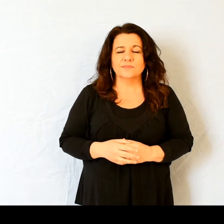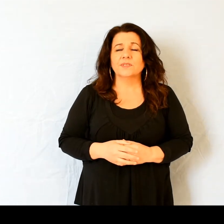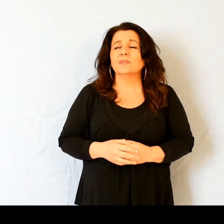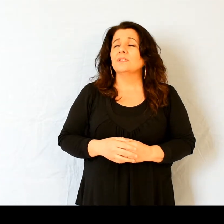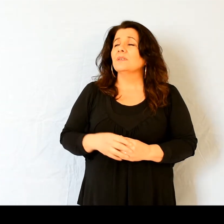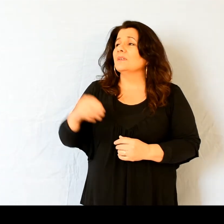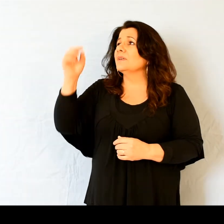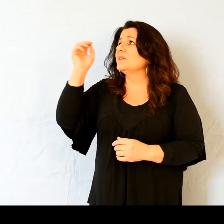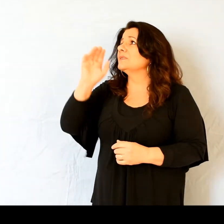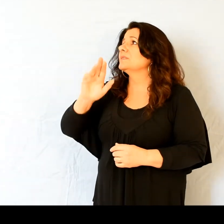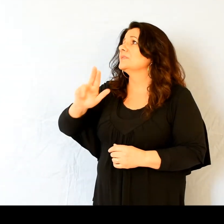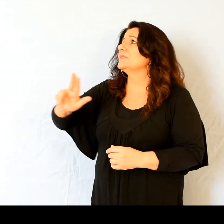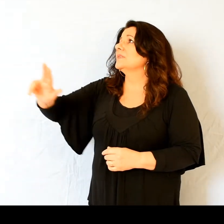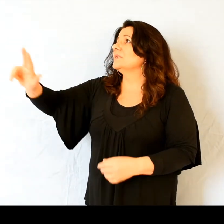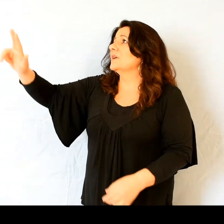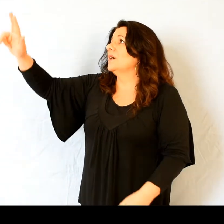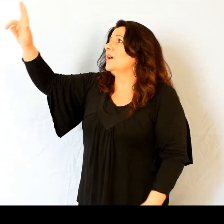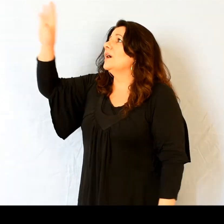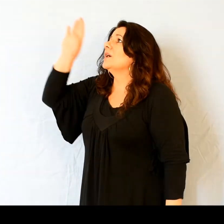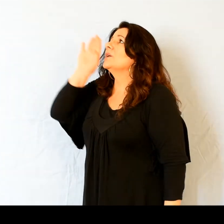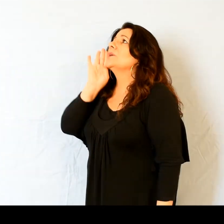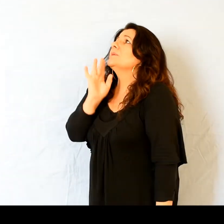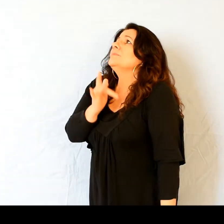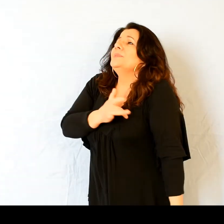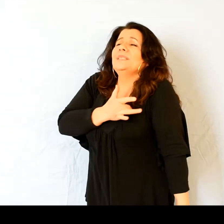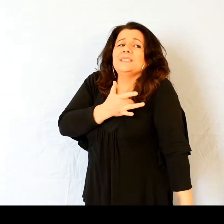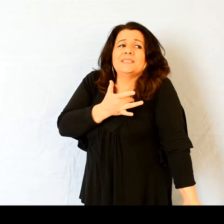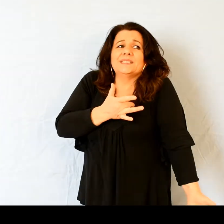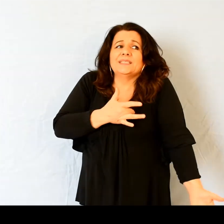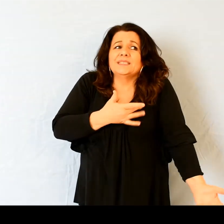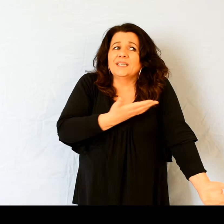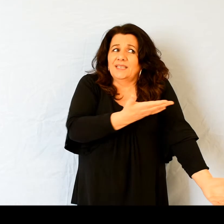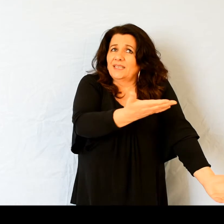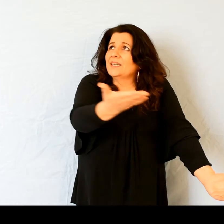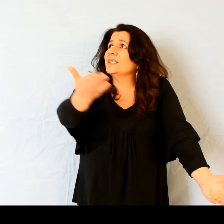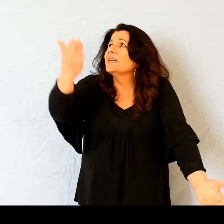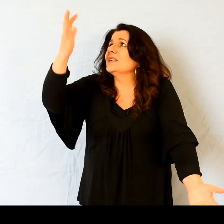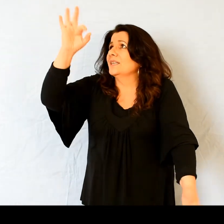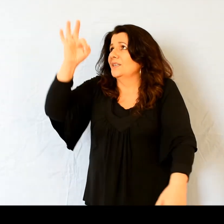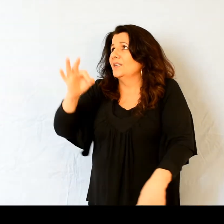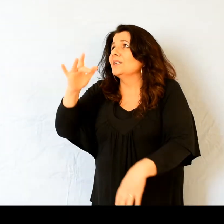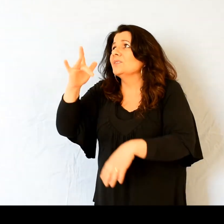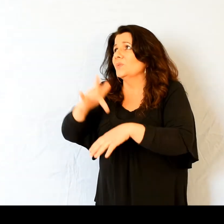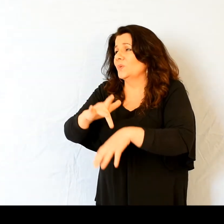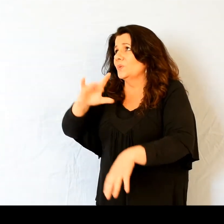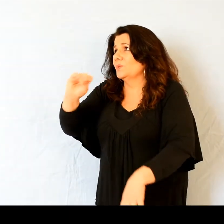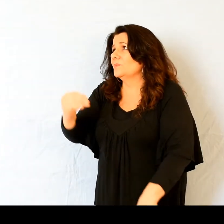Pitié, Seigneur, car nous avons péché.